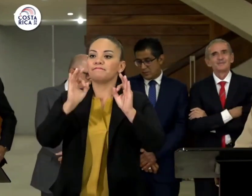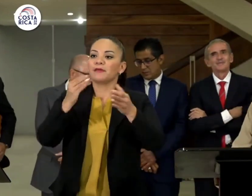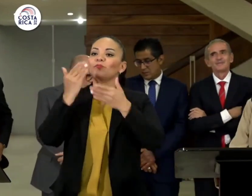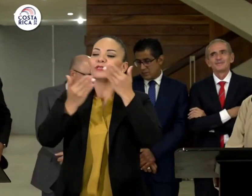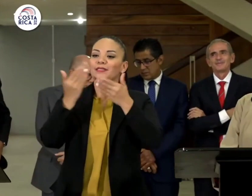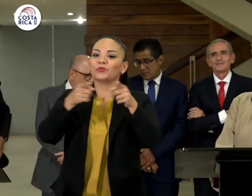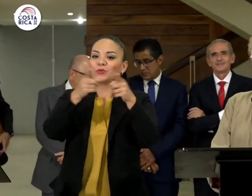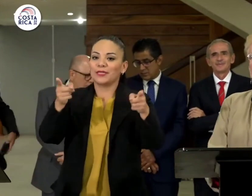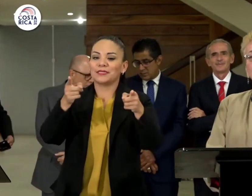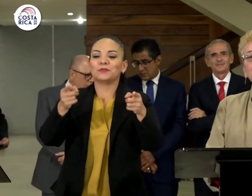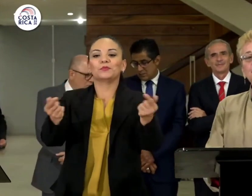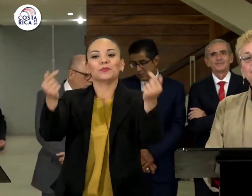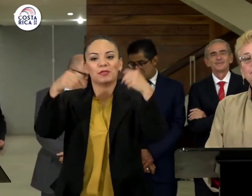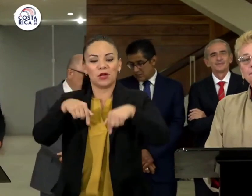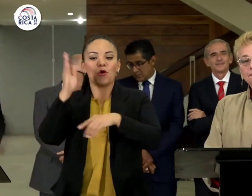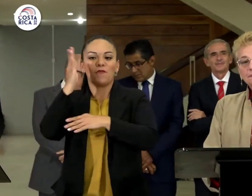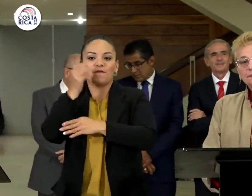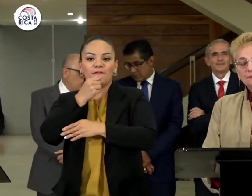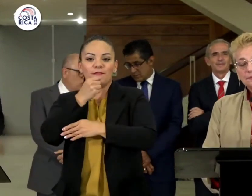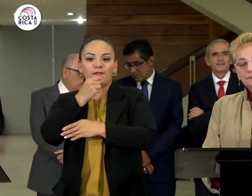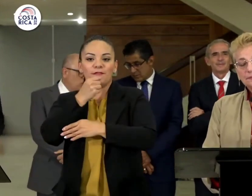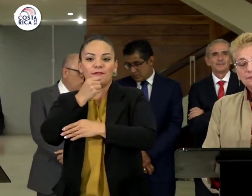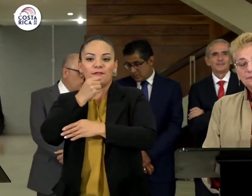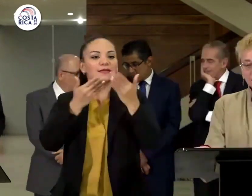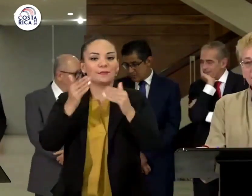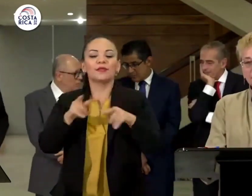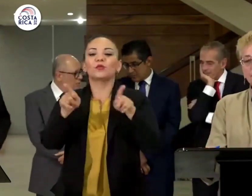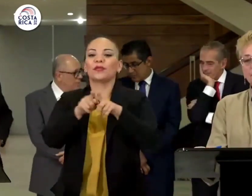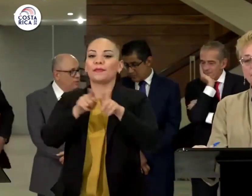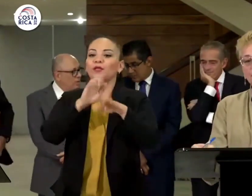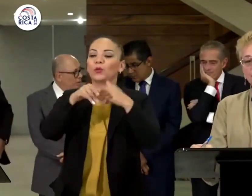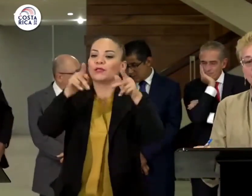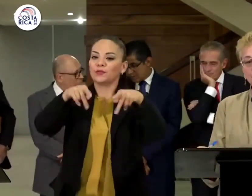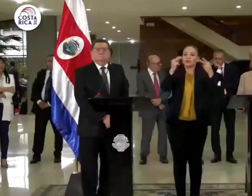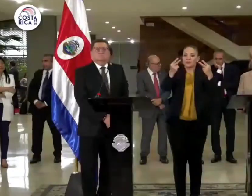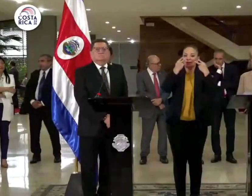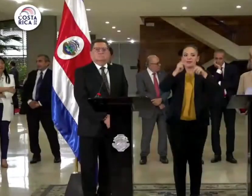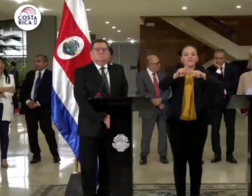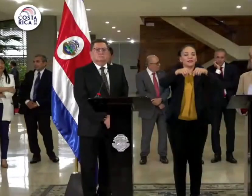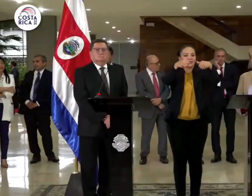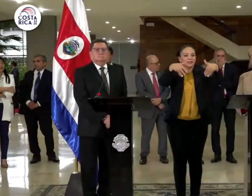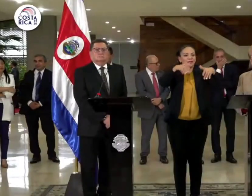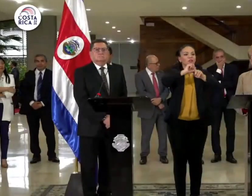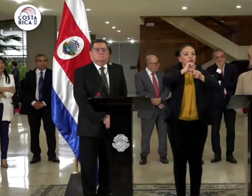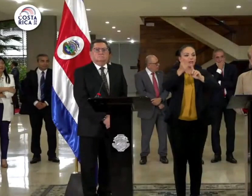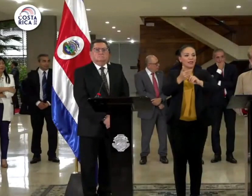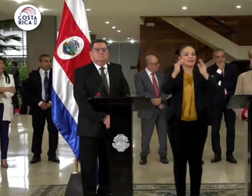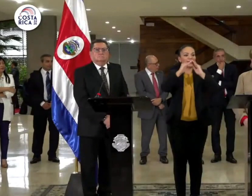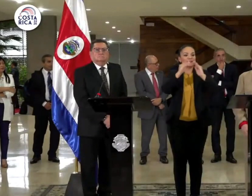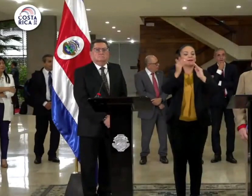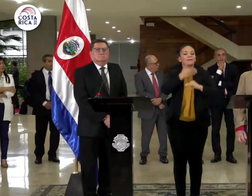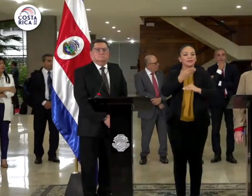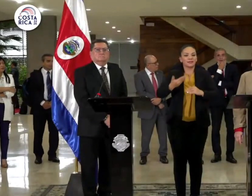gracias por la participación en esta conferencia de prensa. Agradecimiento también a quienes nos han seguido por las redes sociales de Casa